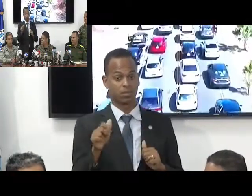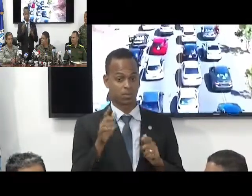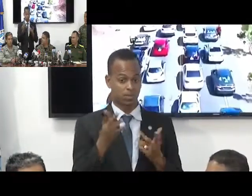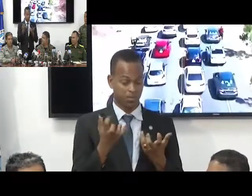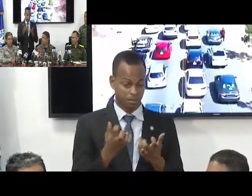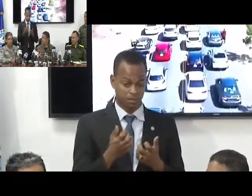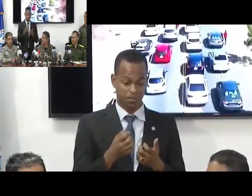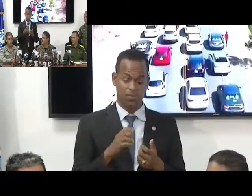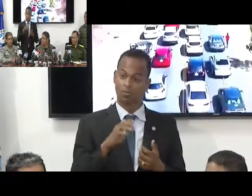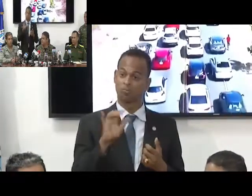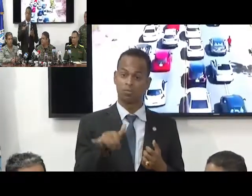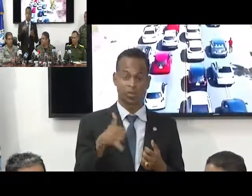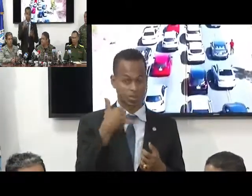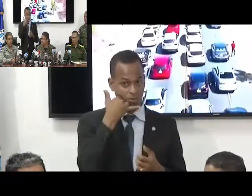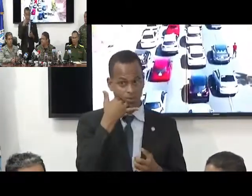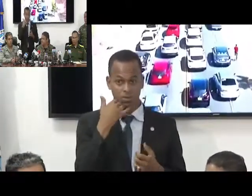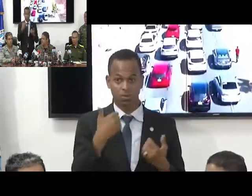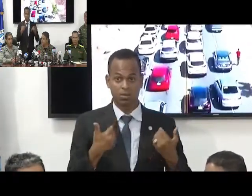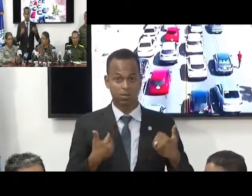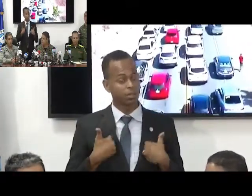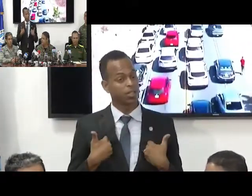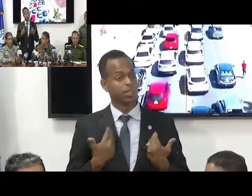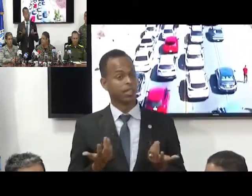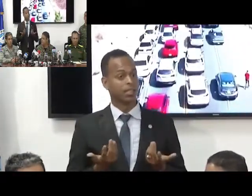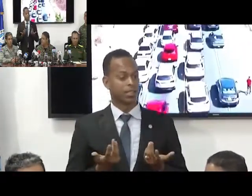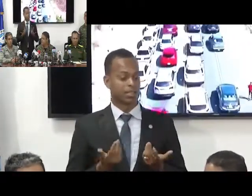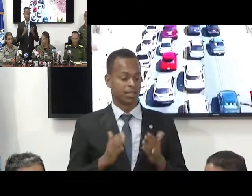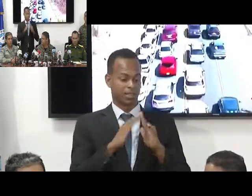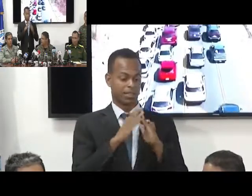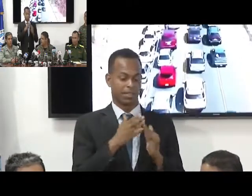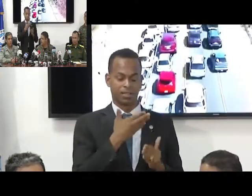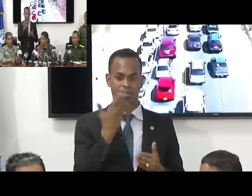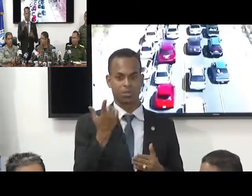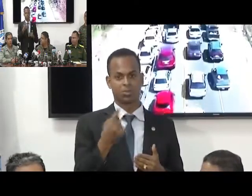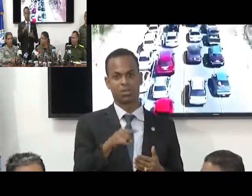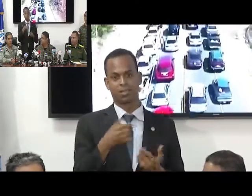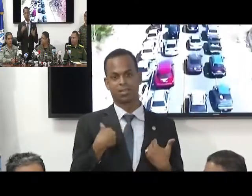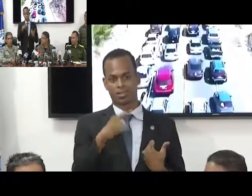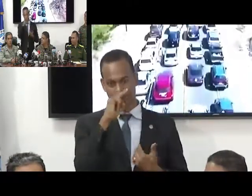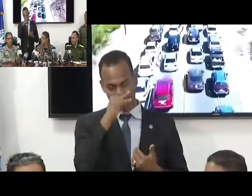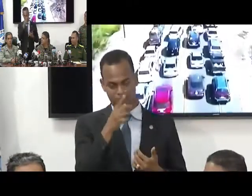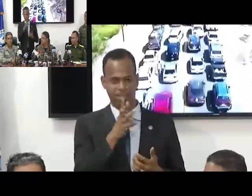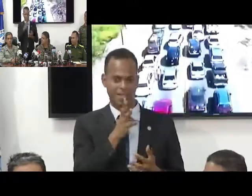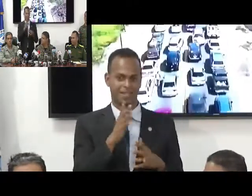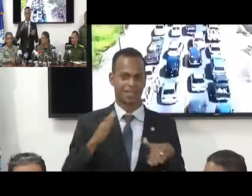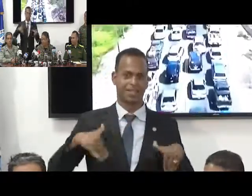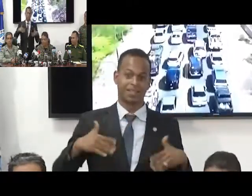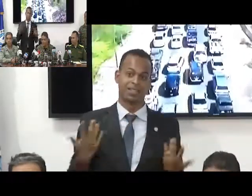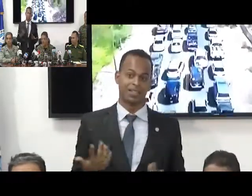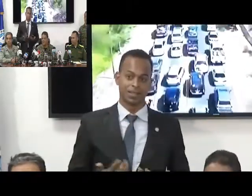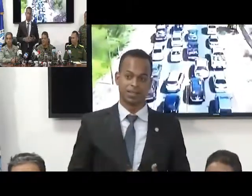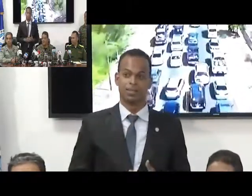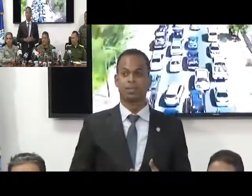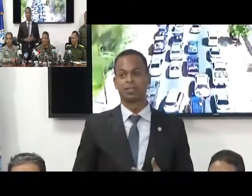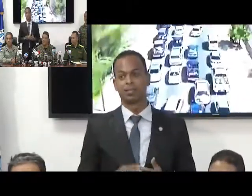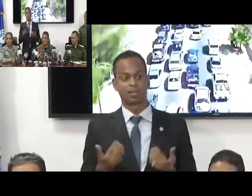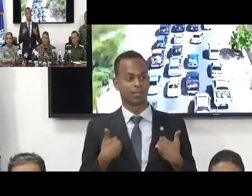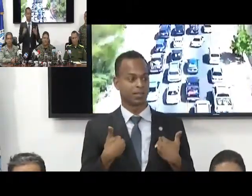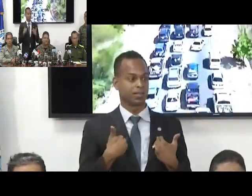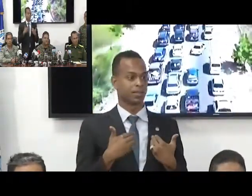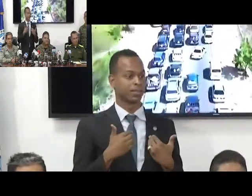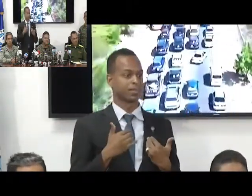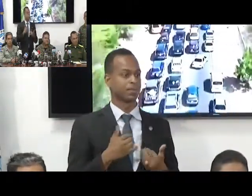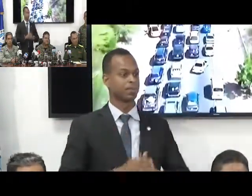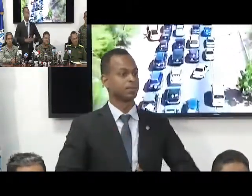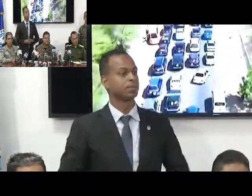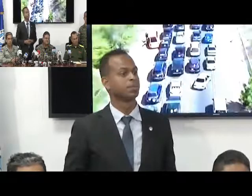conmigo, ustedes tienen mi teléfono, y no lo doy de la casa porque tengo un niño que no sabe hablar. ¿De acuerdo? Pero tienen el teléfono mío, que es el